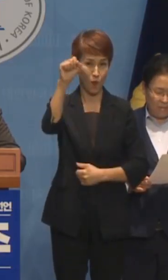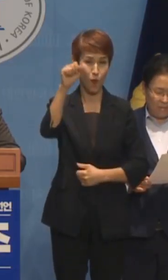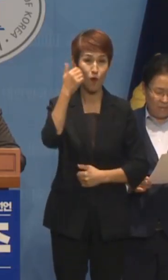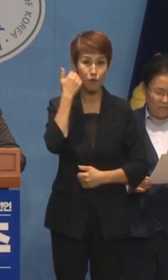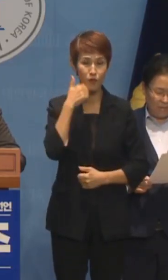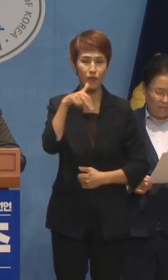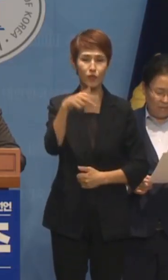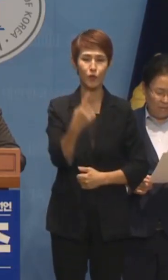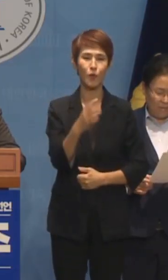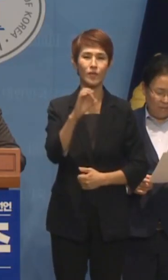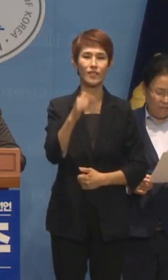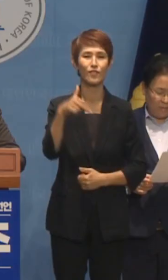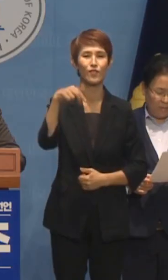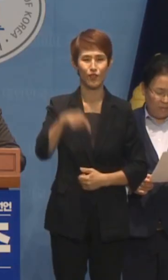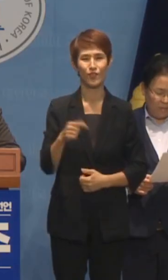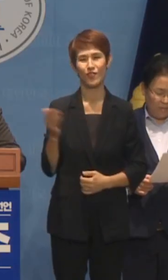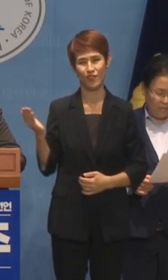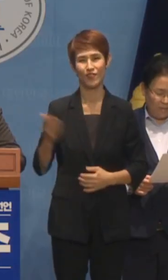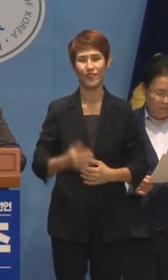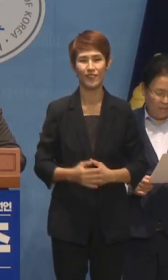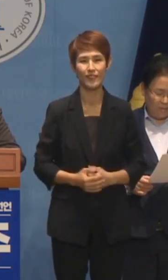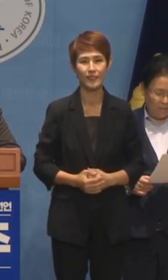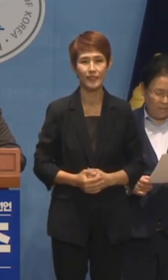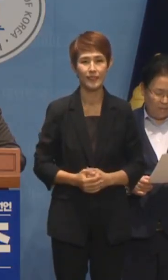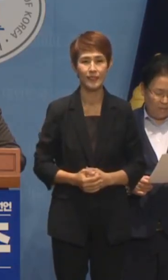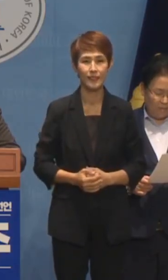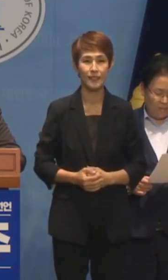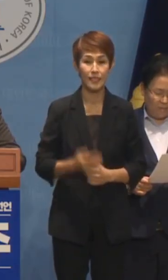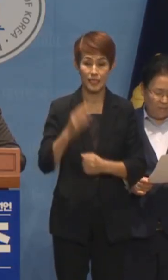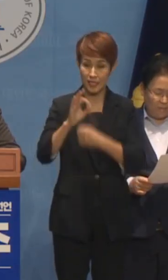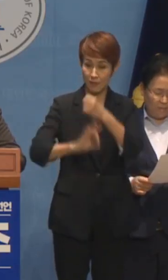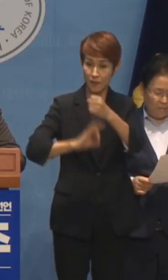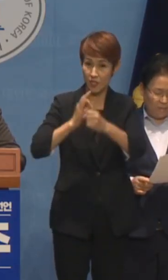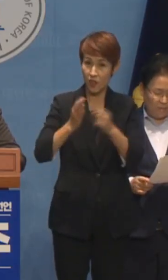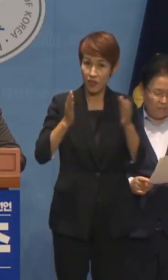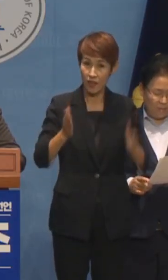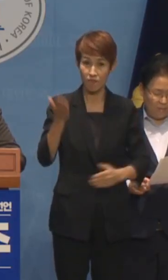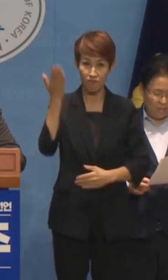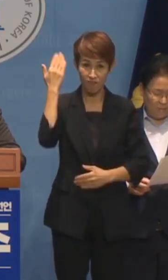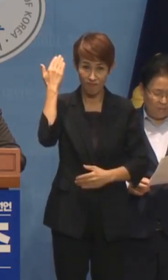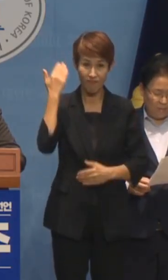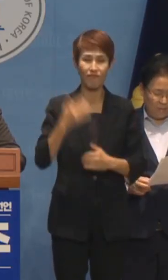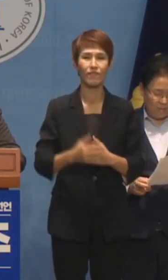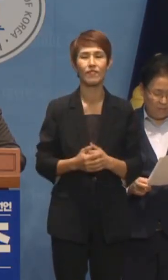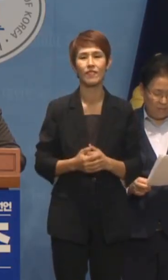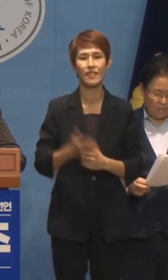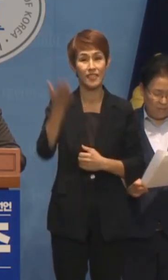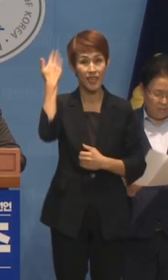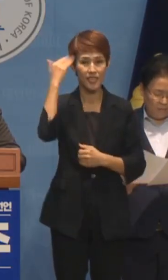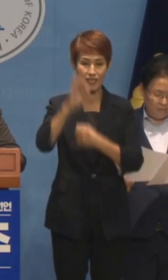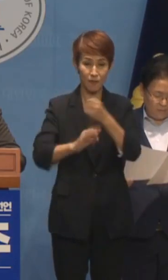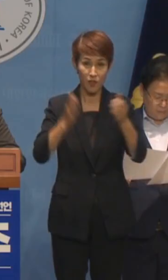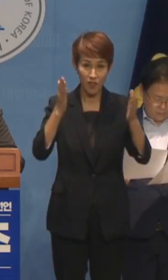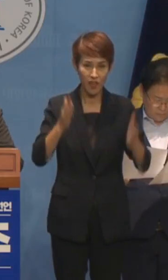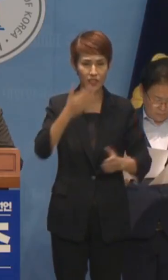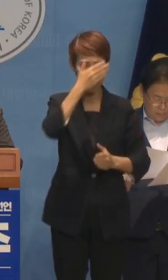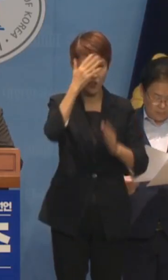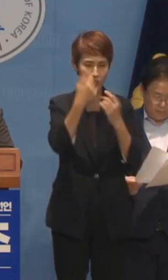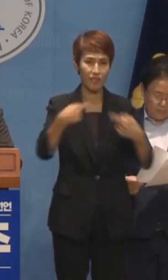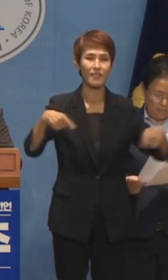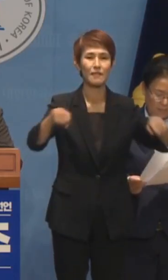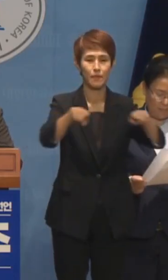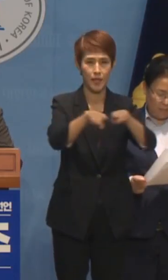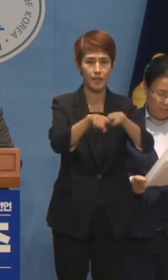출마한 조은주라고 합니다. 저는 지난 10년간 현장에서 다양한 지역의 청년분들과 함께